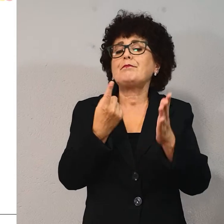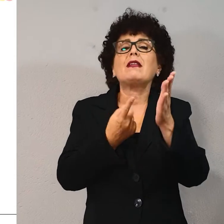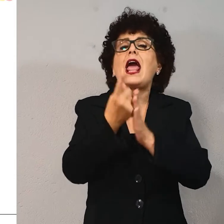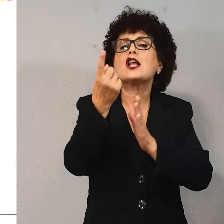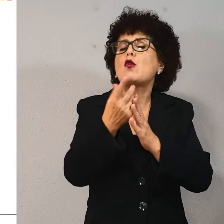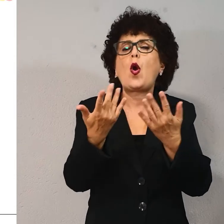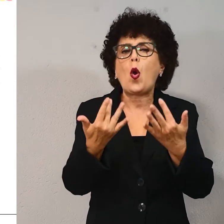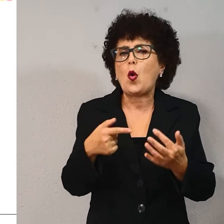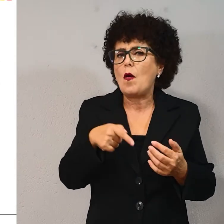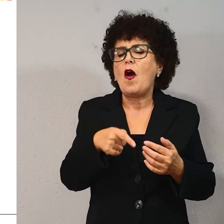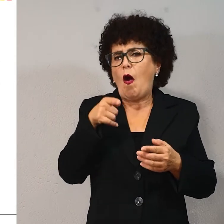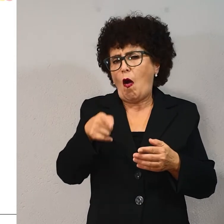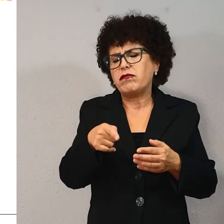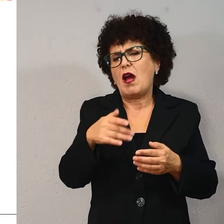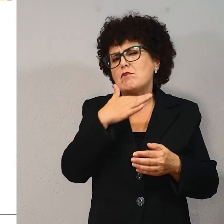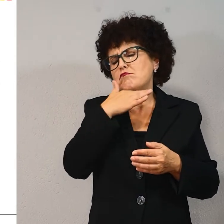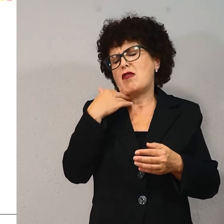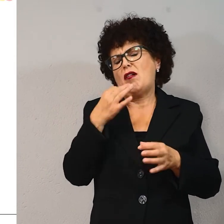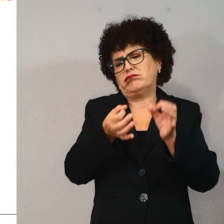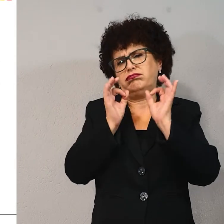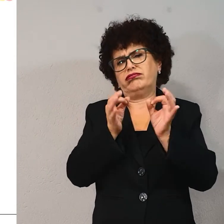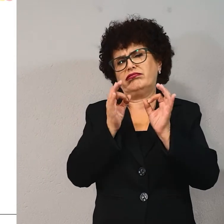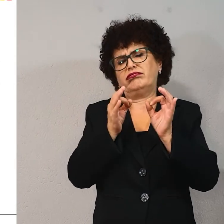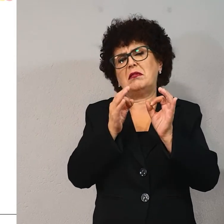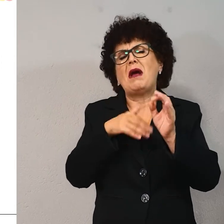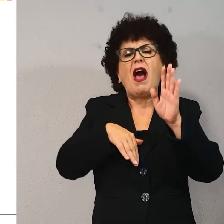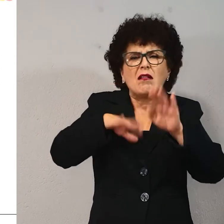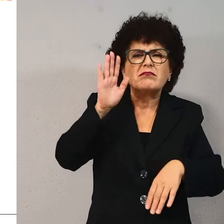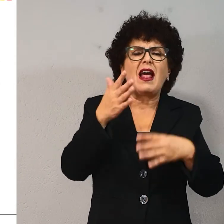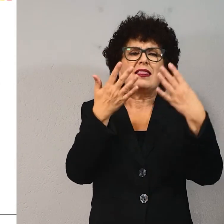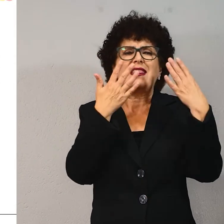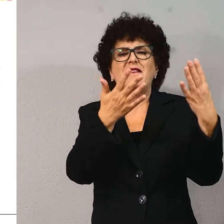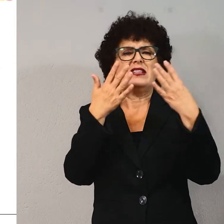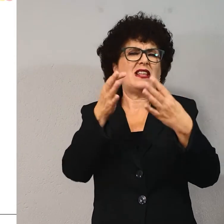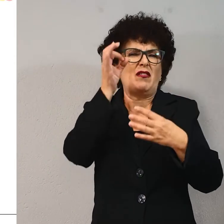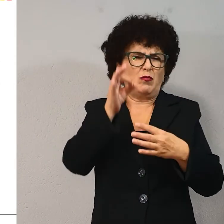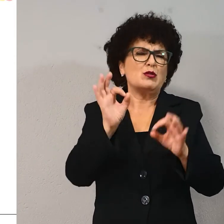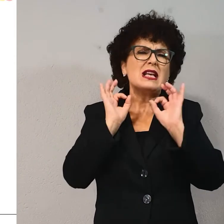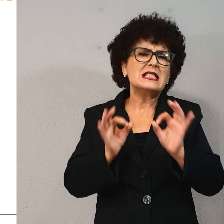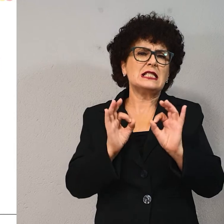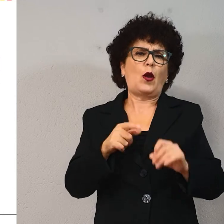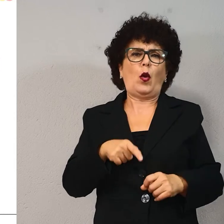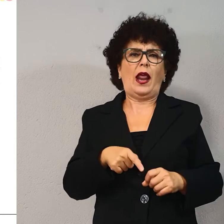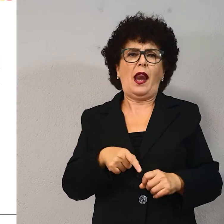Ефикасност. Овој метод е многу ефикасен, над 99%.